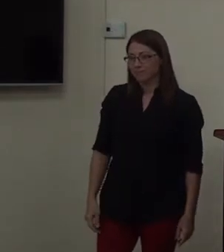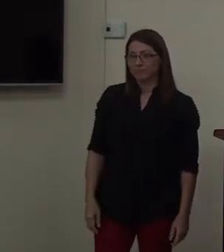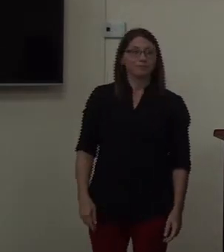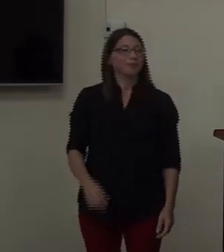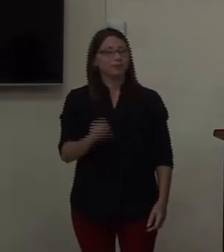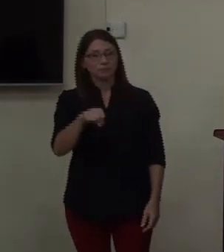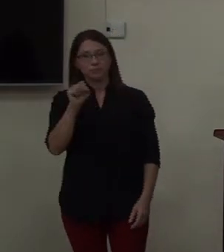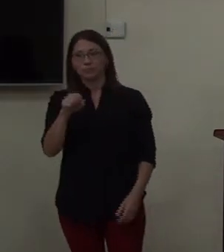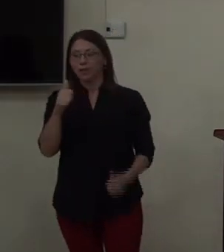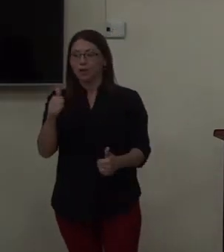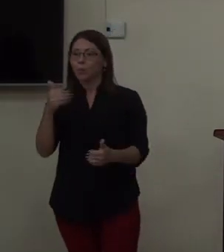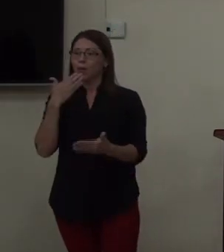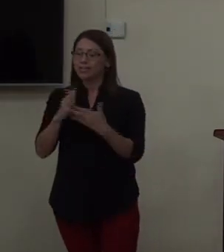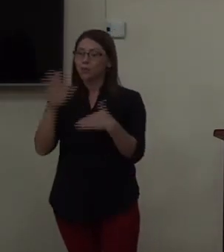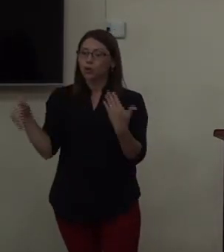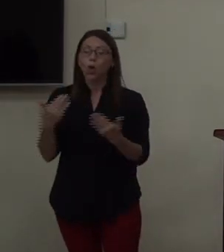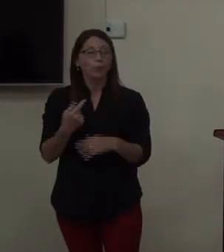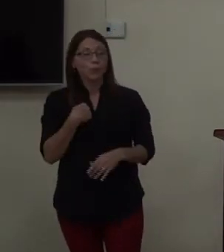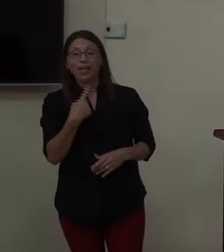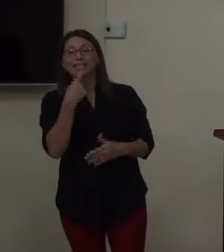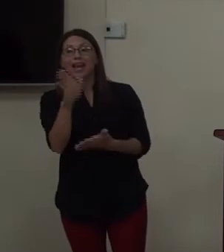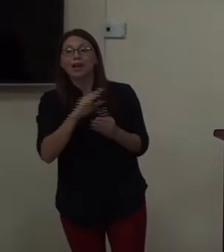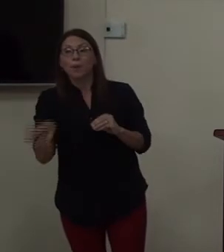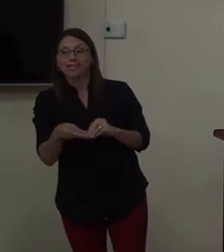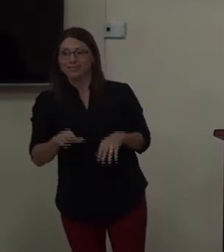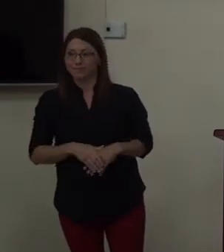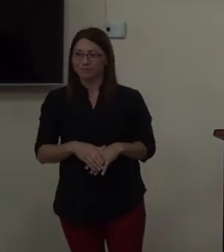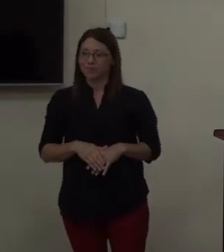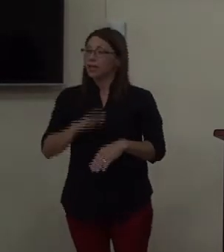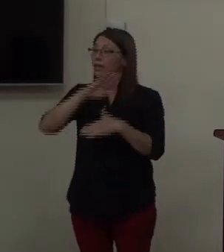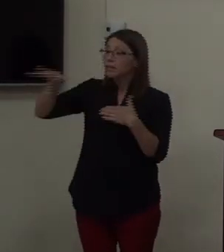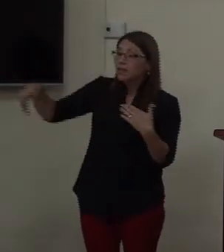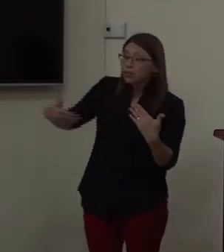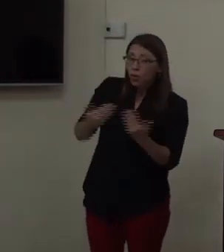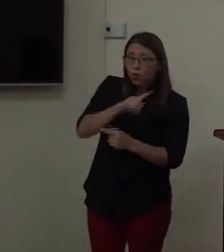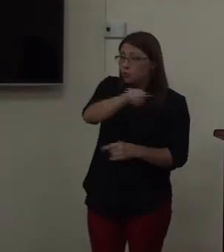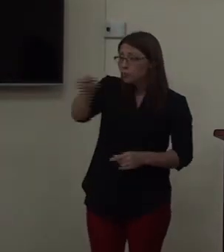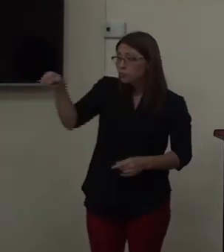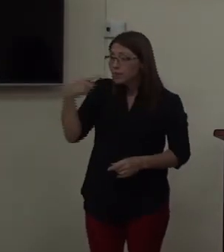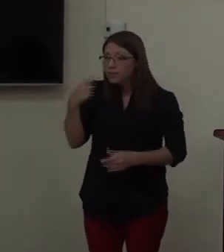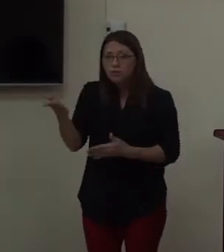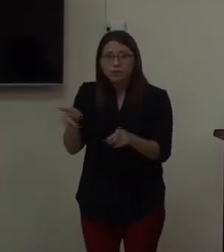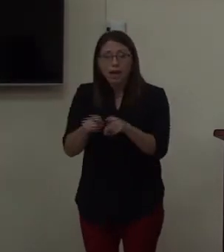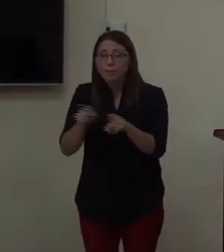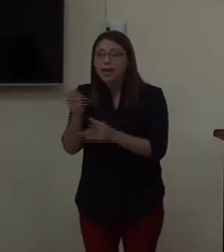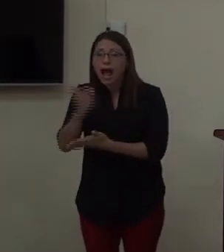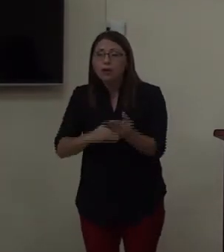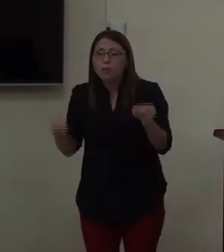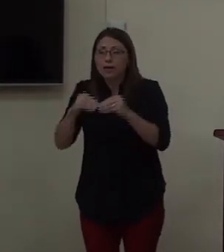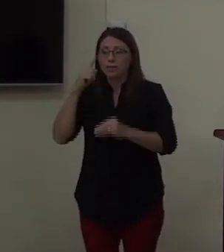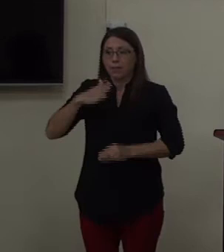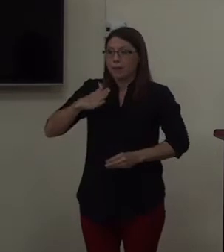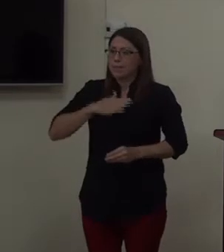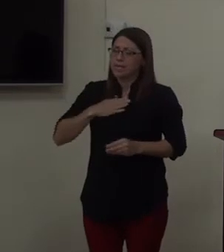Buenísimo todo. Voy a señalar algo más. De todo esto que ustedes ya han dicho, también algo más y que para mí